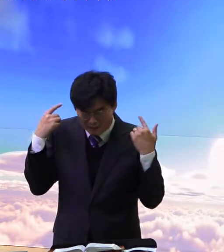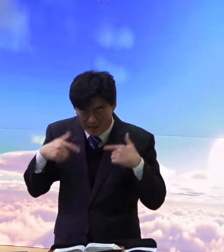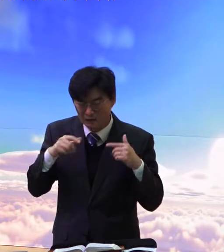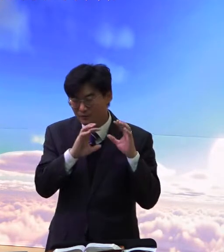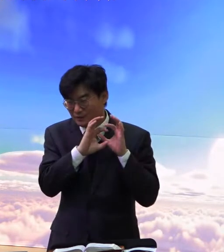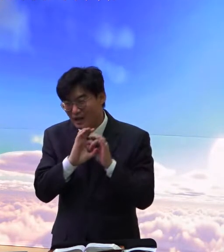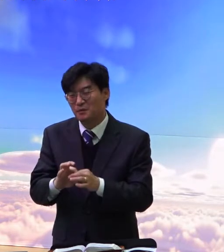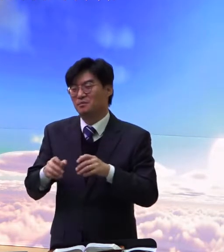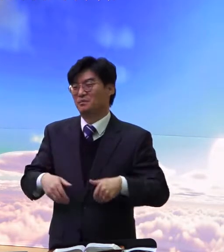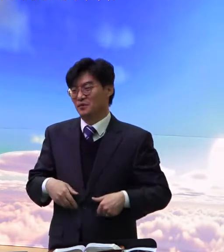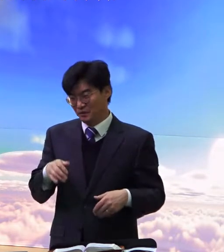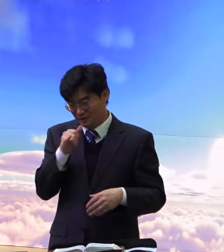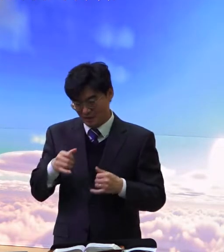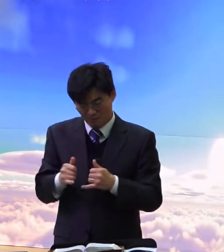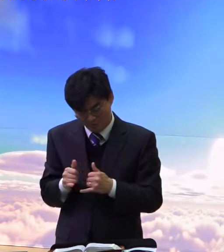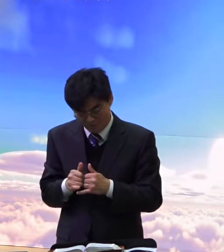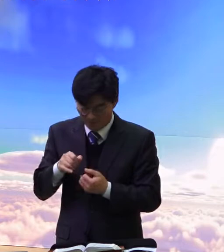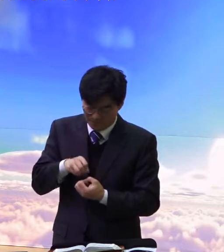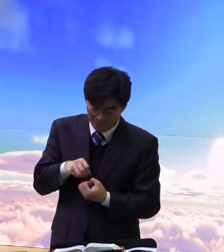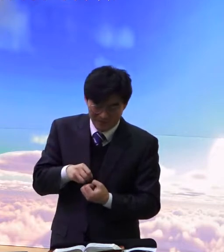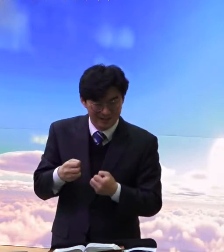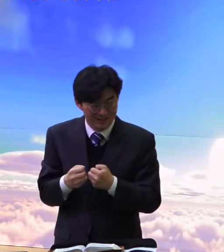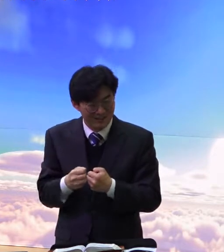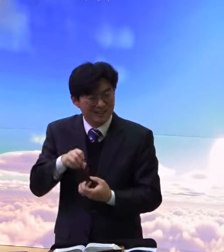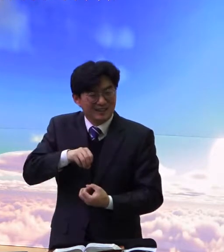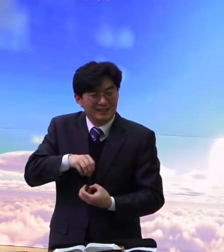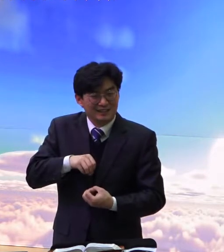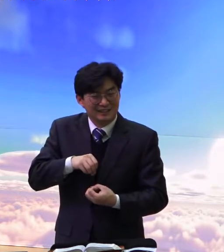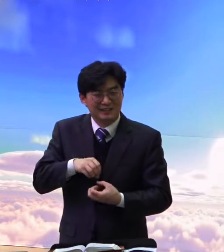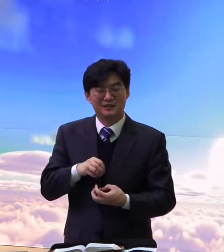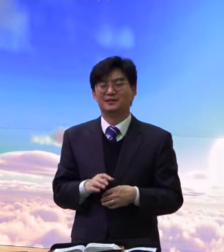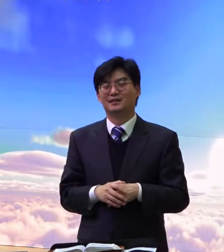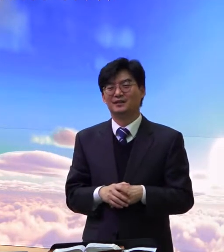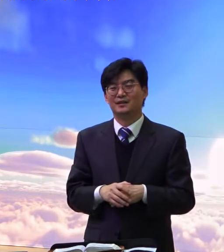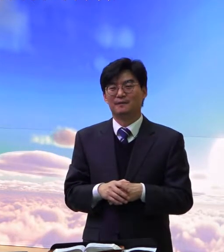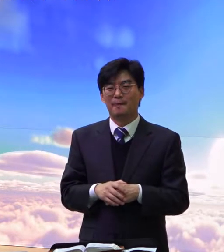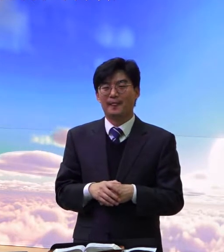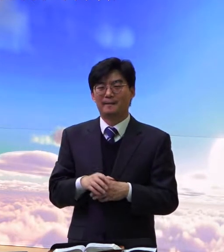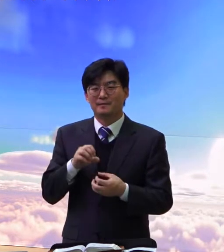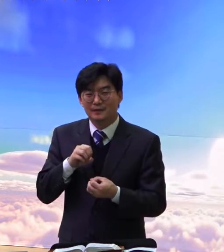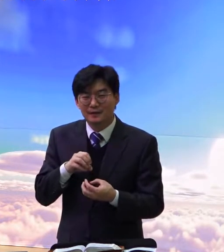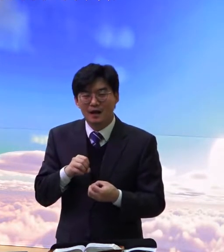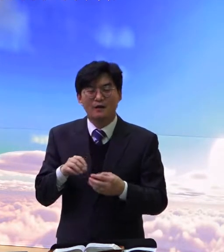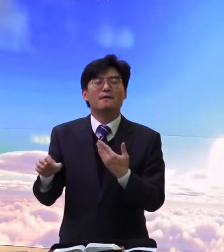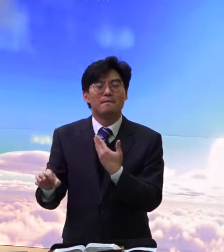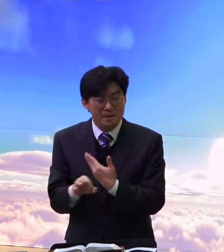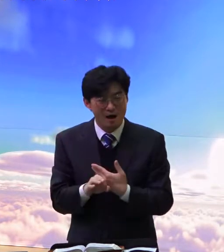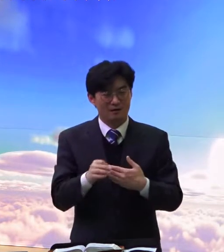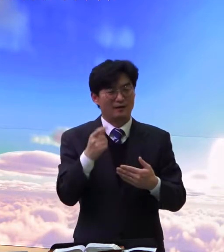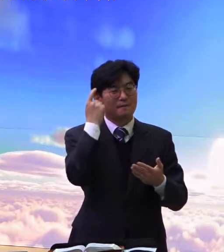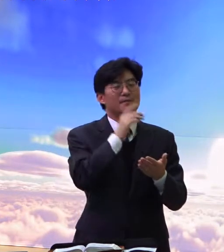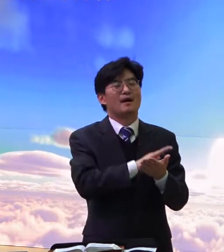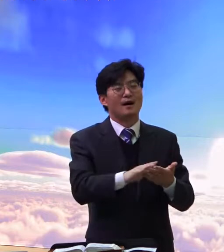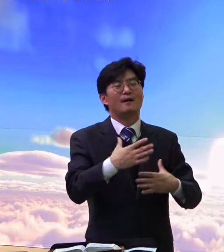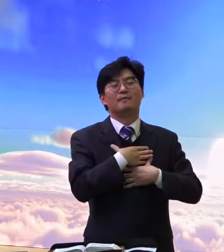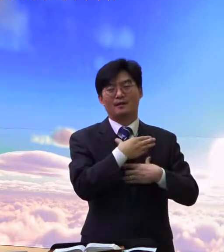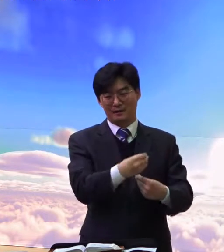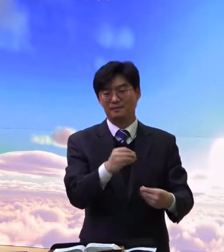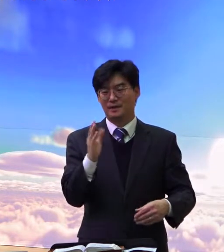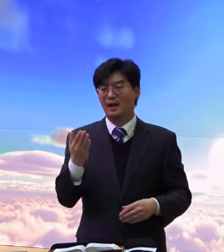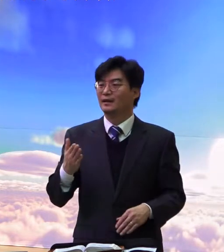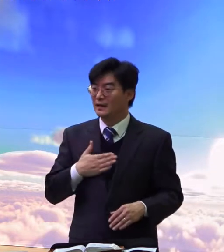되고, 그 속에서 믿음의 수고를 감당해내게 되고, 나 자신의 욕심과 옛사람과 끊임없이 충돌하게